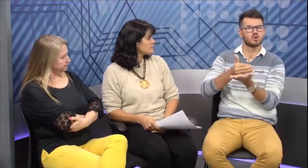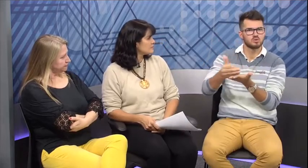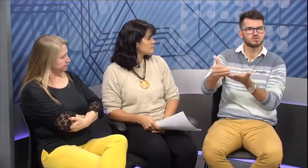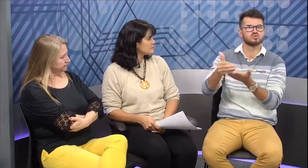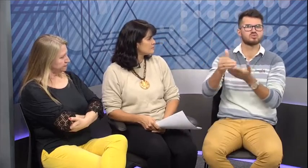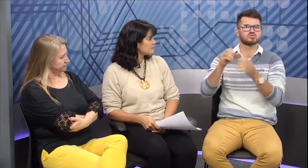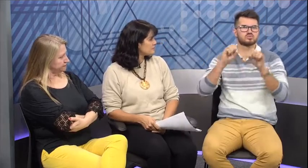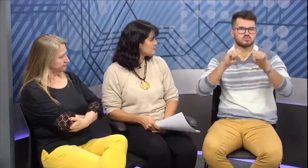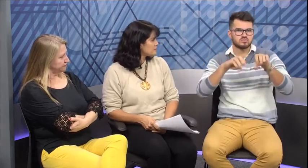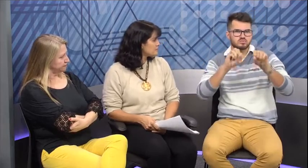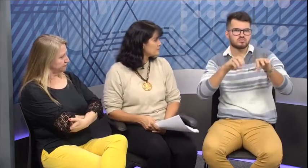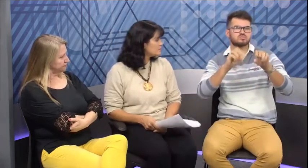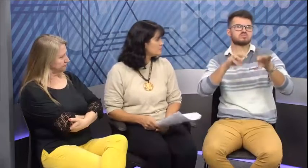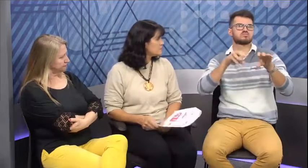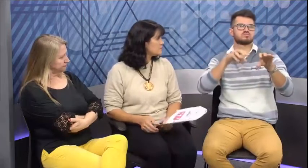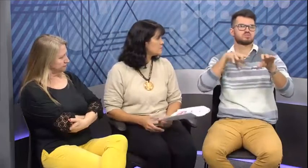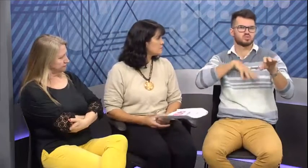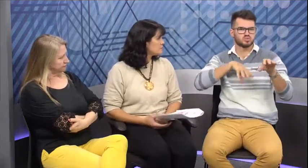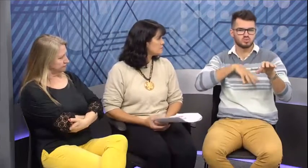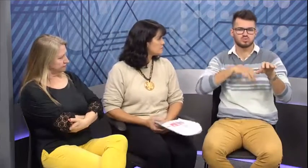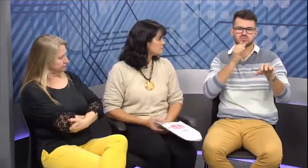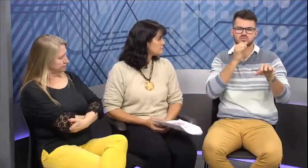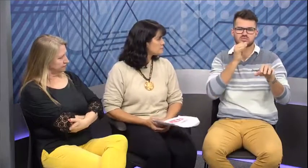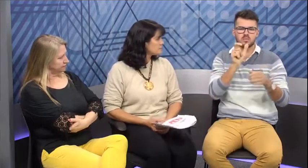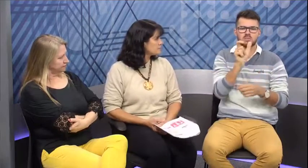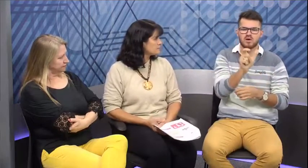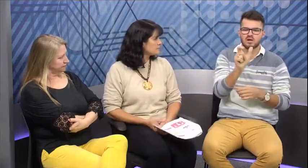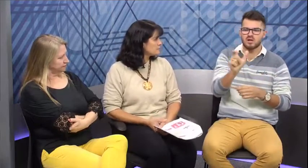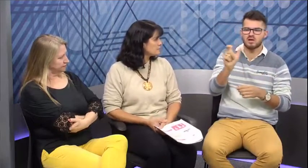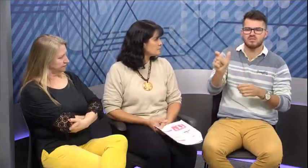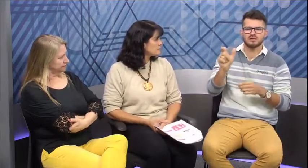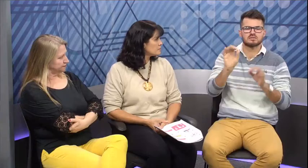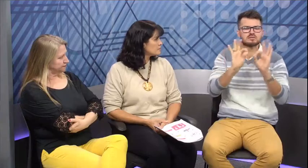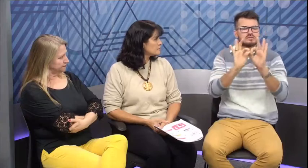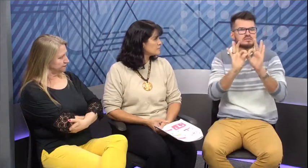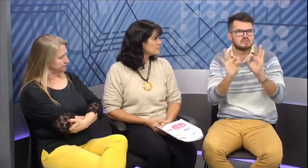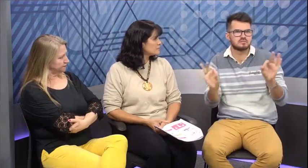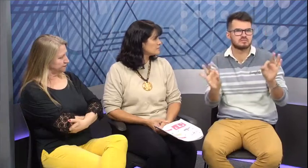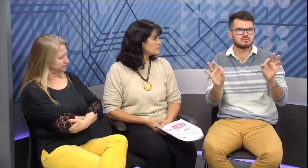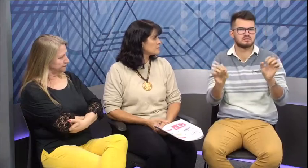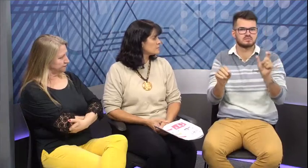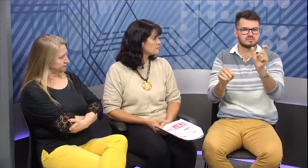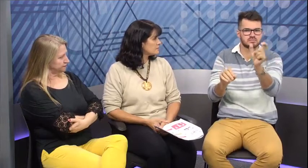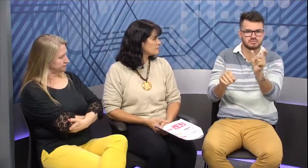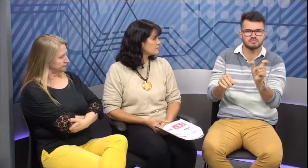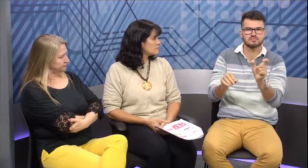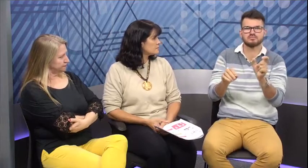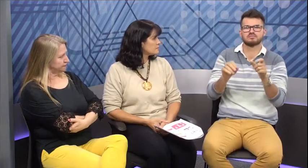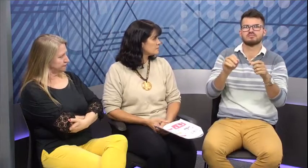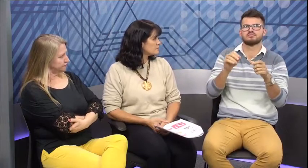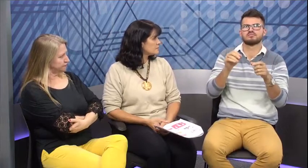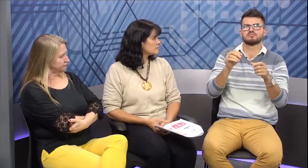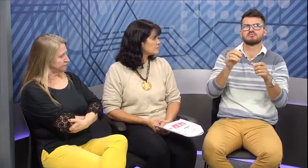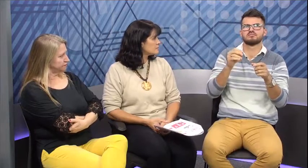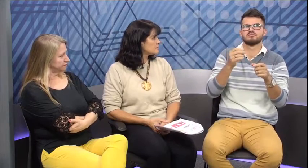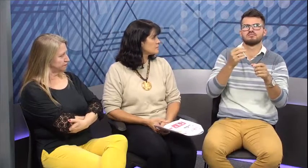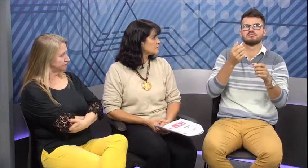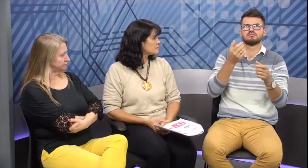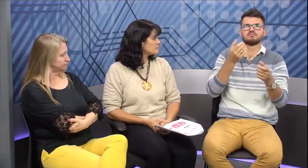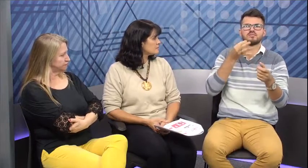Então, a minha família, né, eles começaram sempre a investir no ensino da língua portuguesa, com palavras, vocábulos,